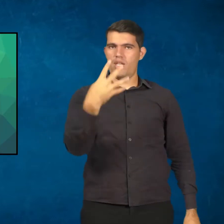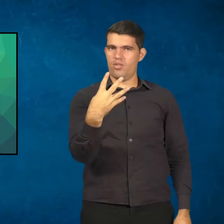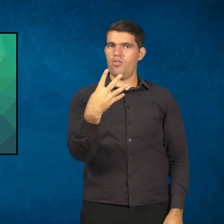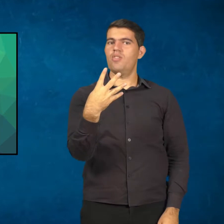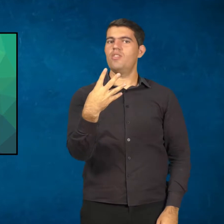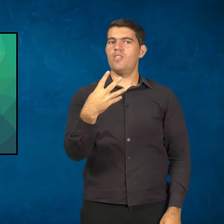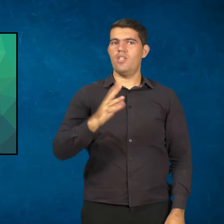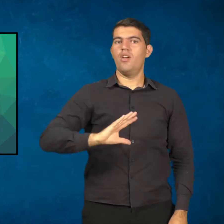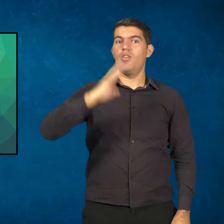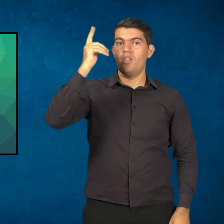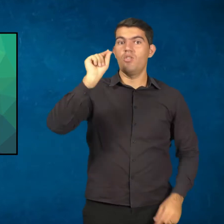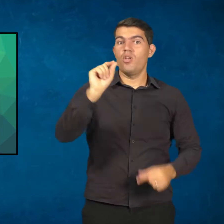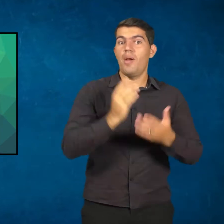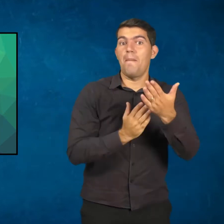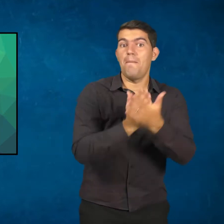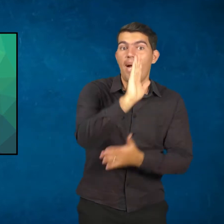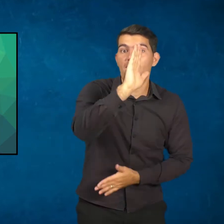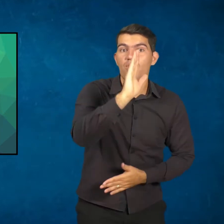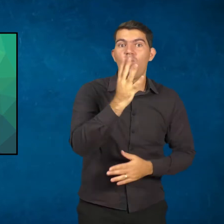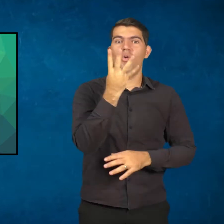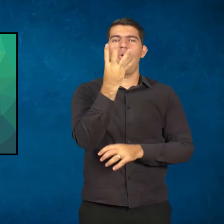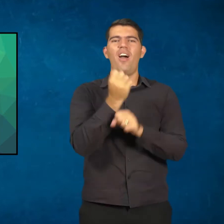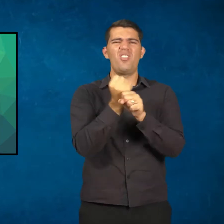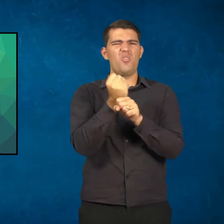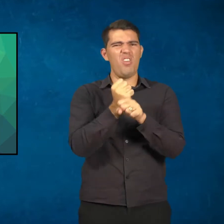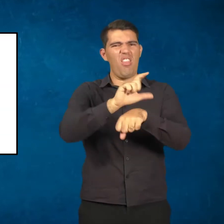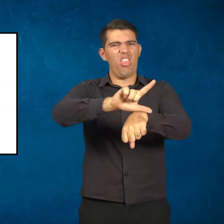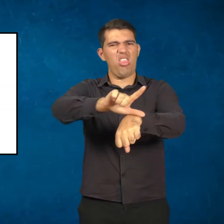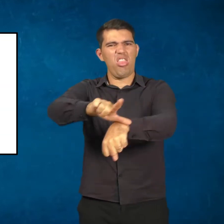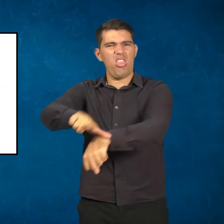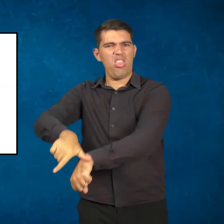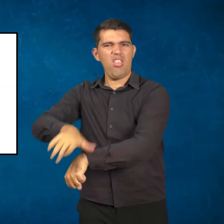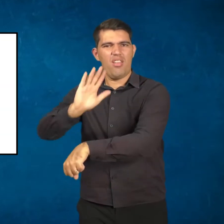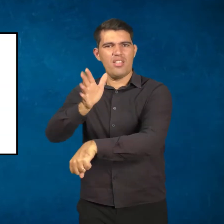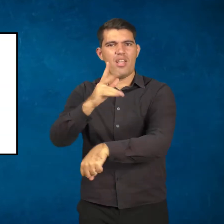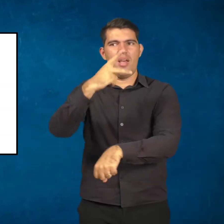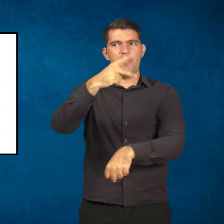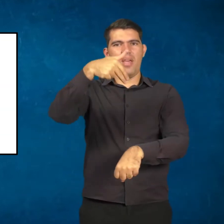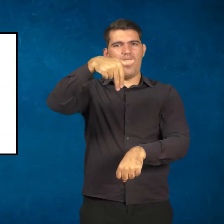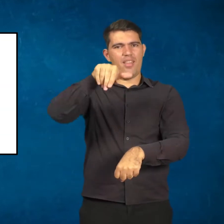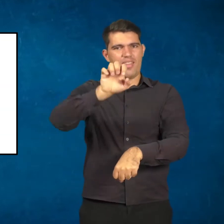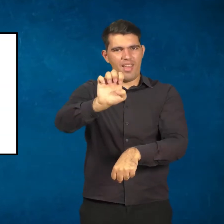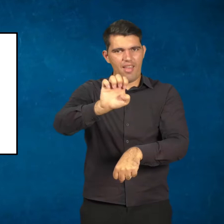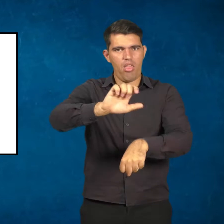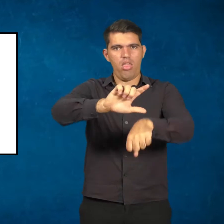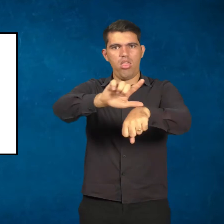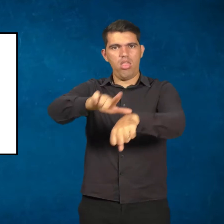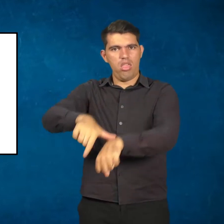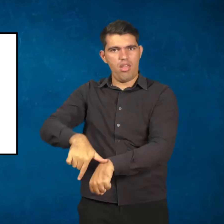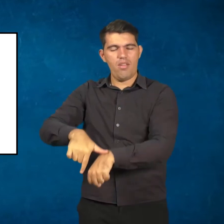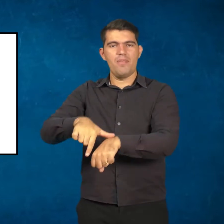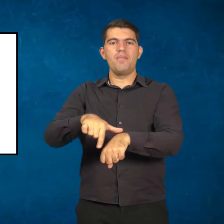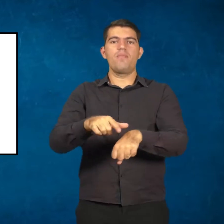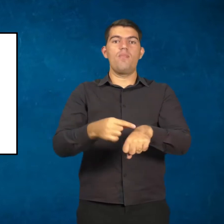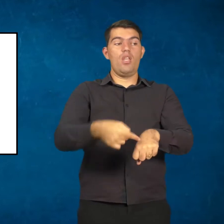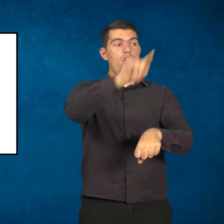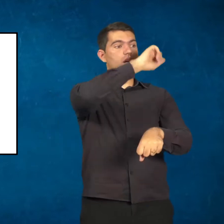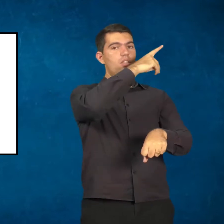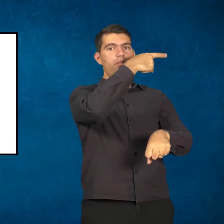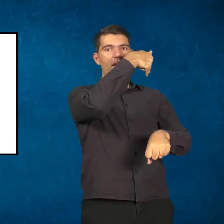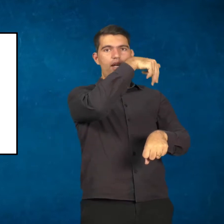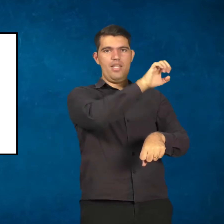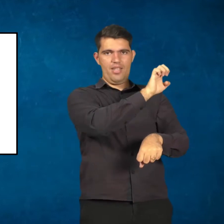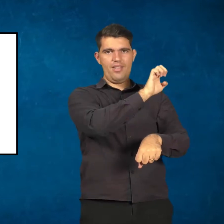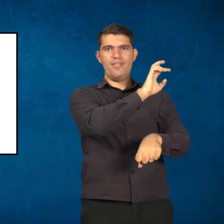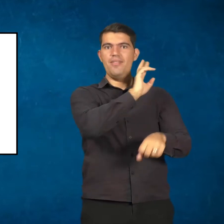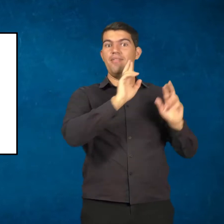com a aprovação, né, com 4 anos de atraso do novo Plano Nacional de Educação, diferente do anterior,